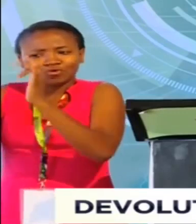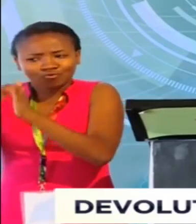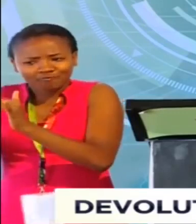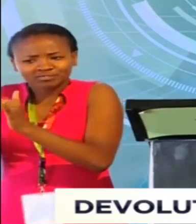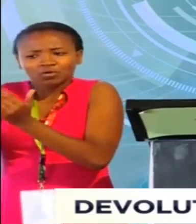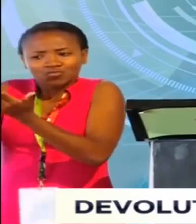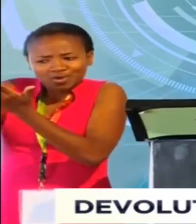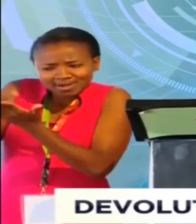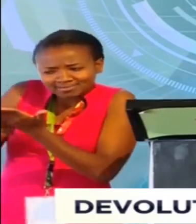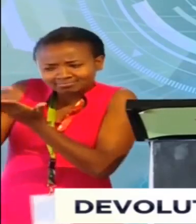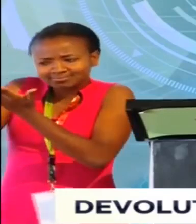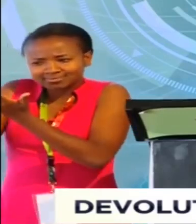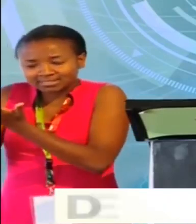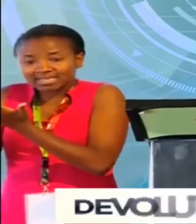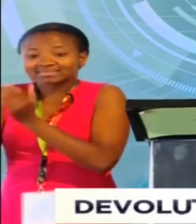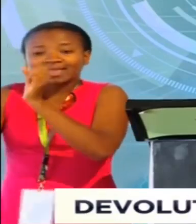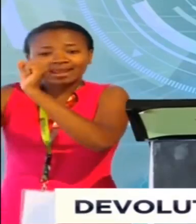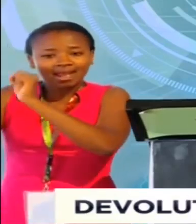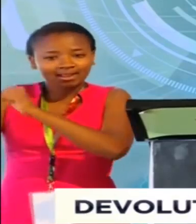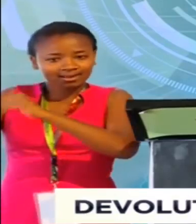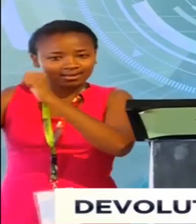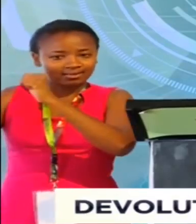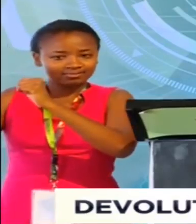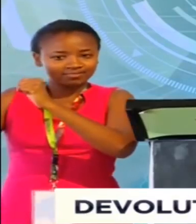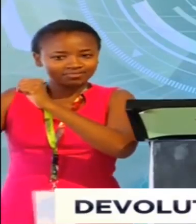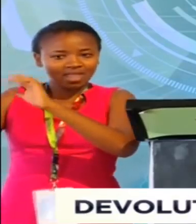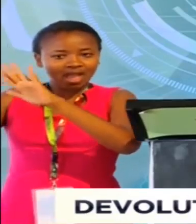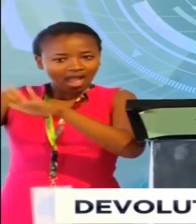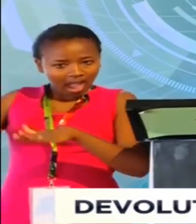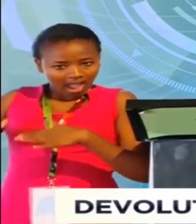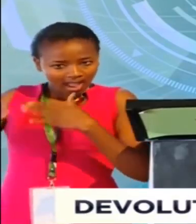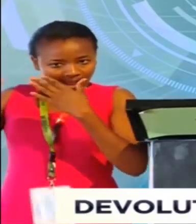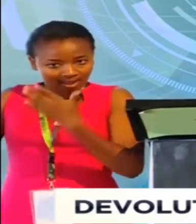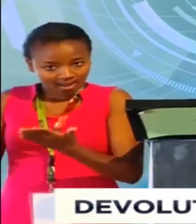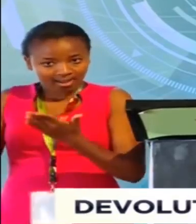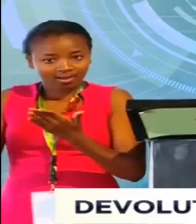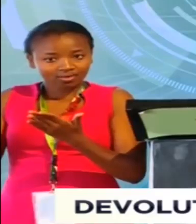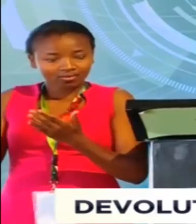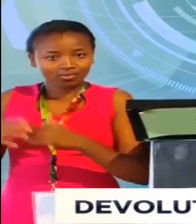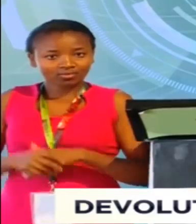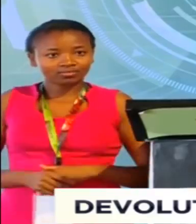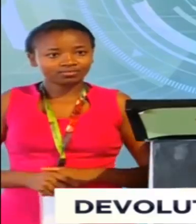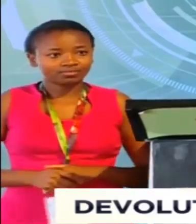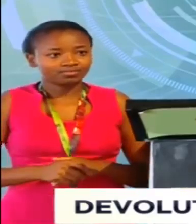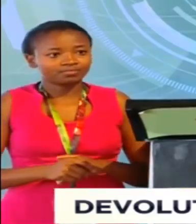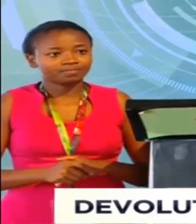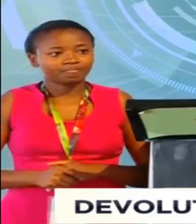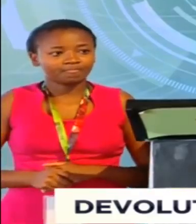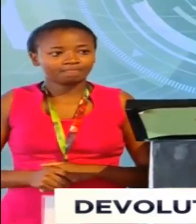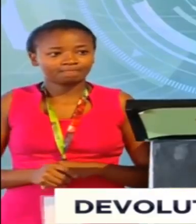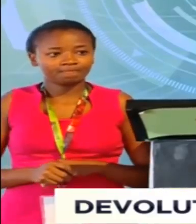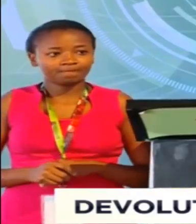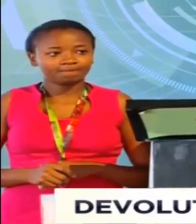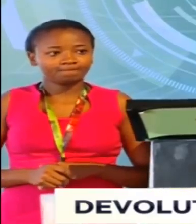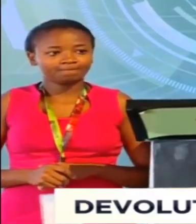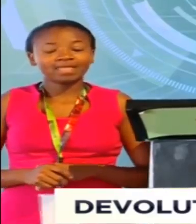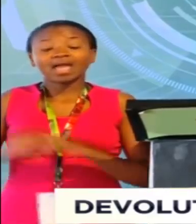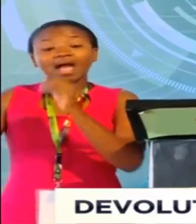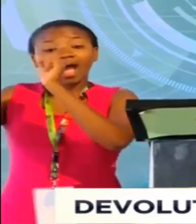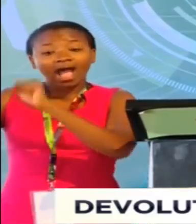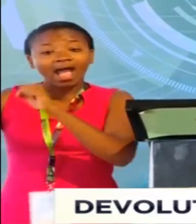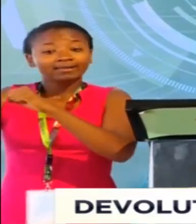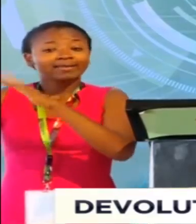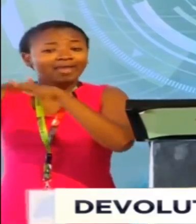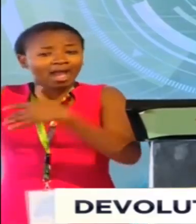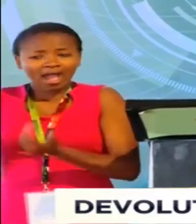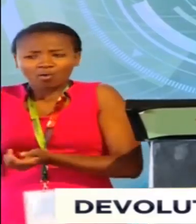kujadiliana juu ya utumizi wa fedha ambazo